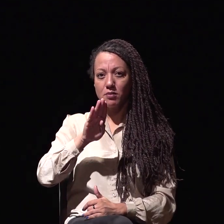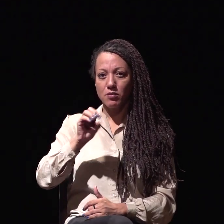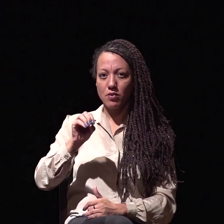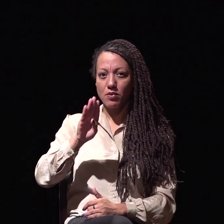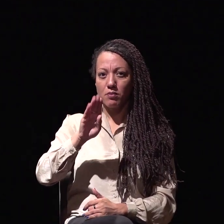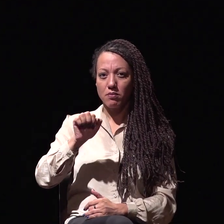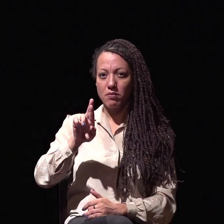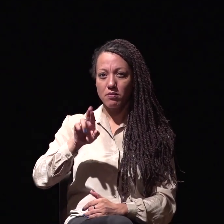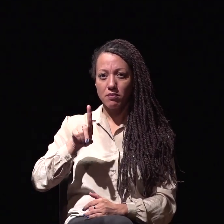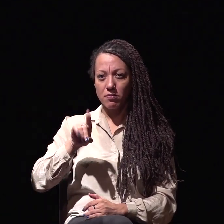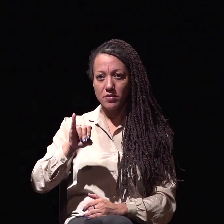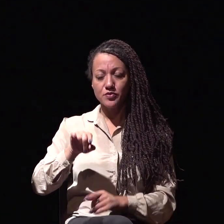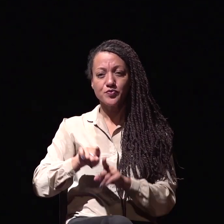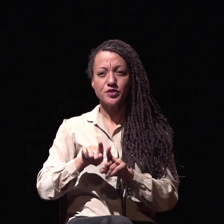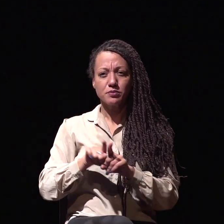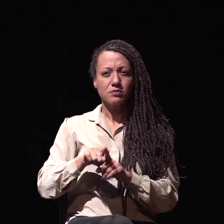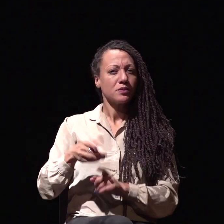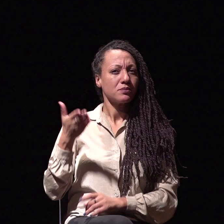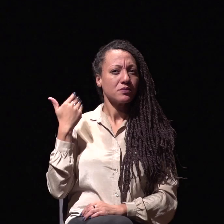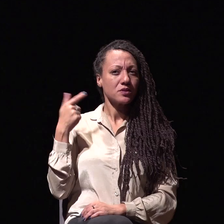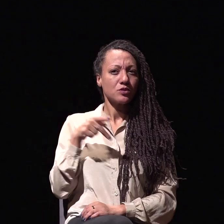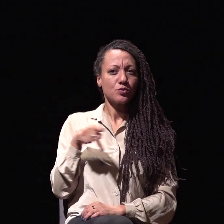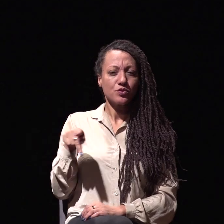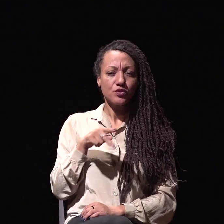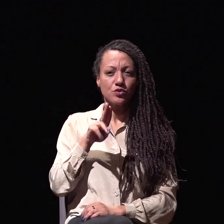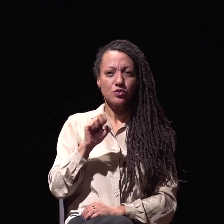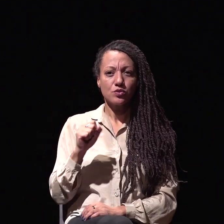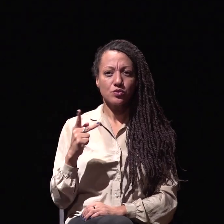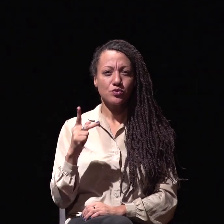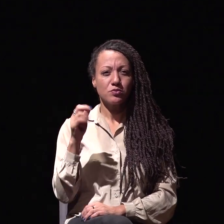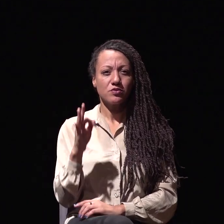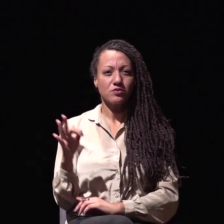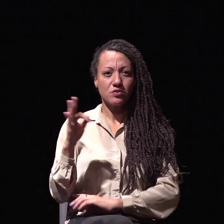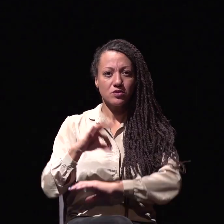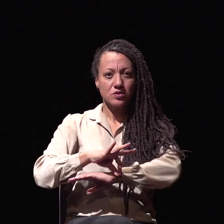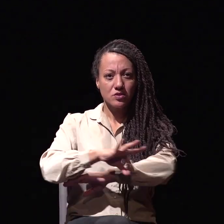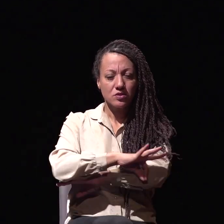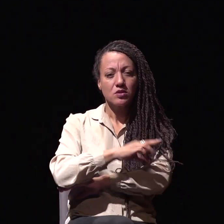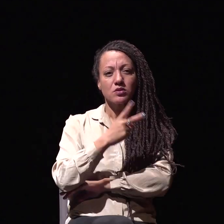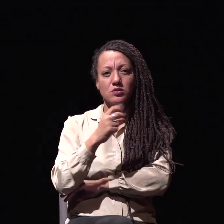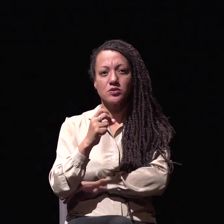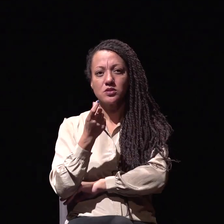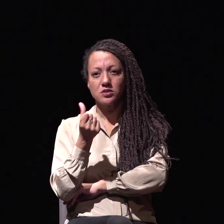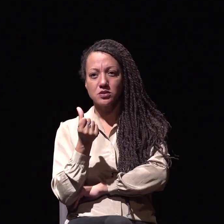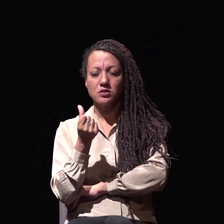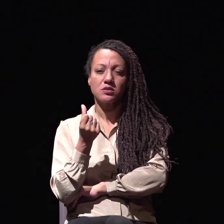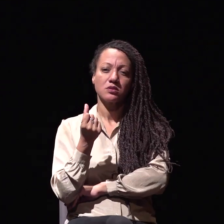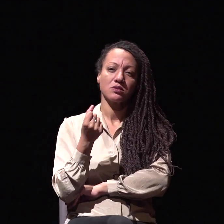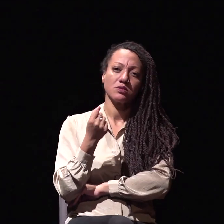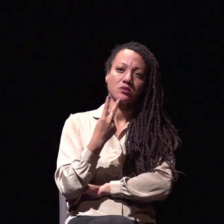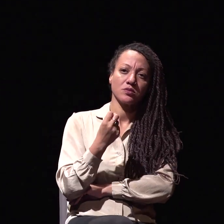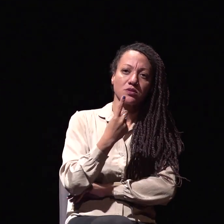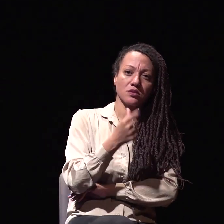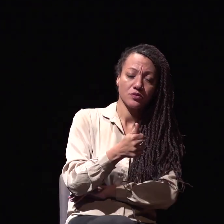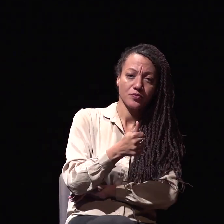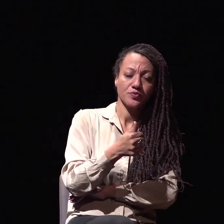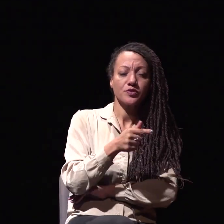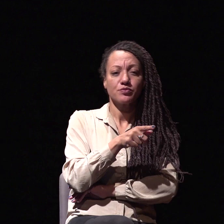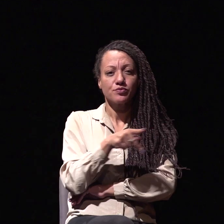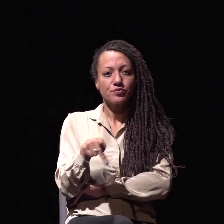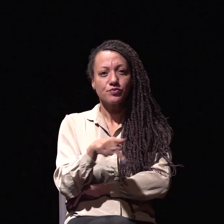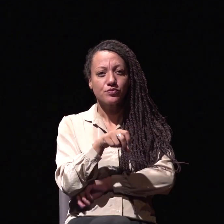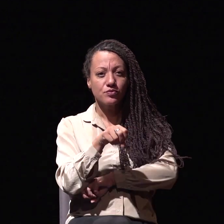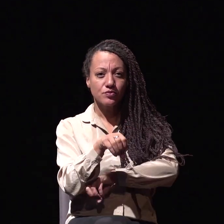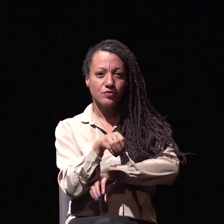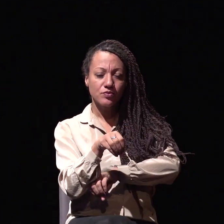Foi professora na Faculdade de Arquitetura e Urbanismo da USP em 2016 e 2017, e leciona desde